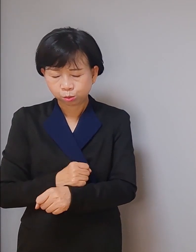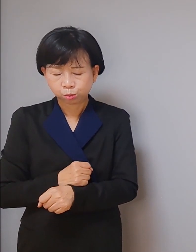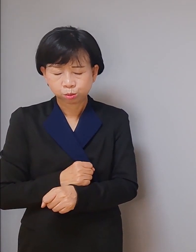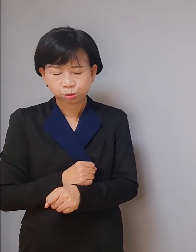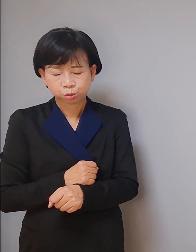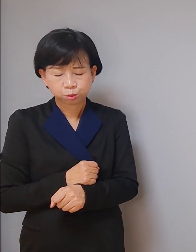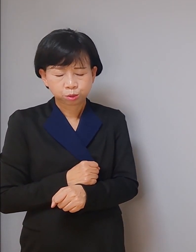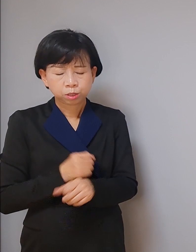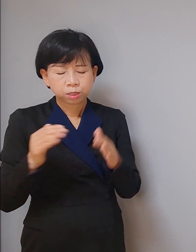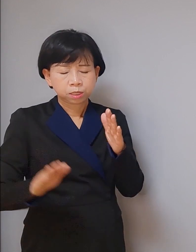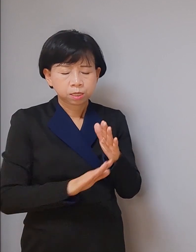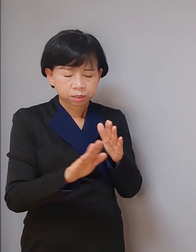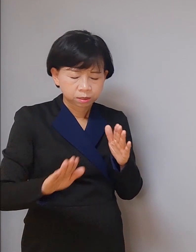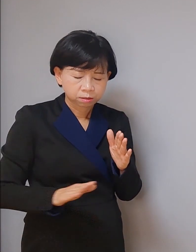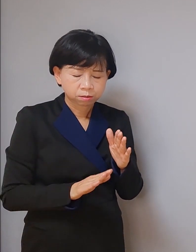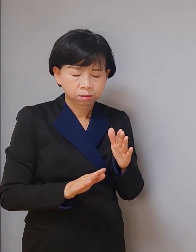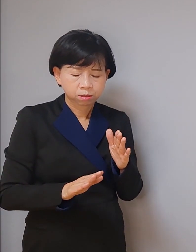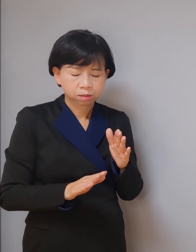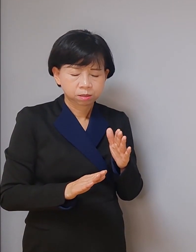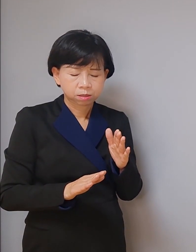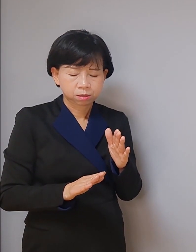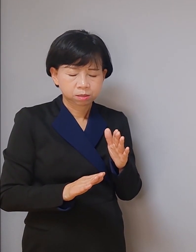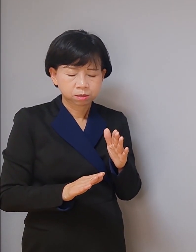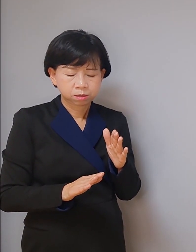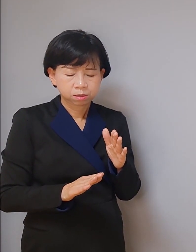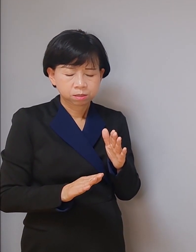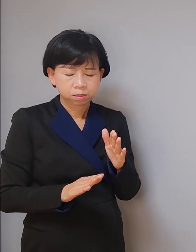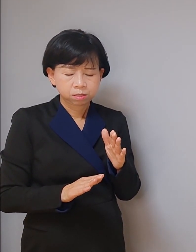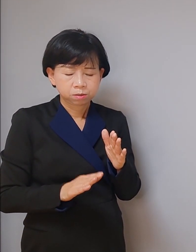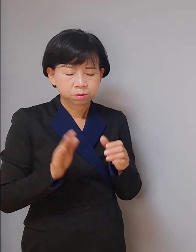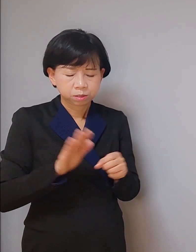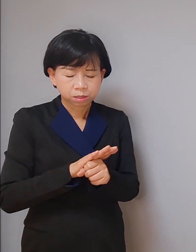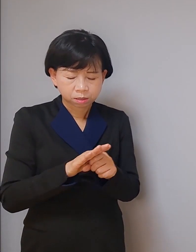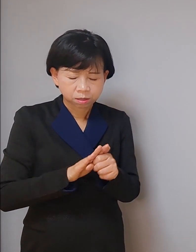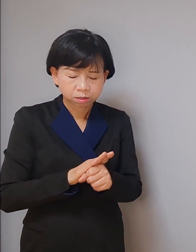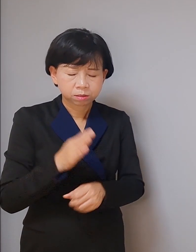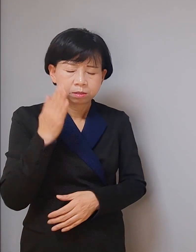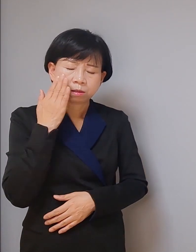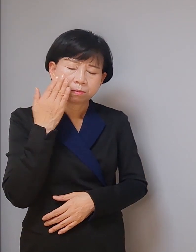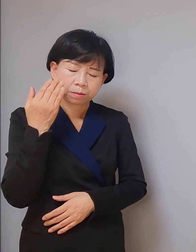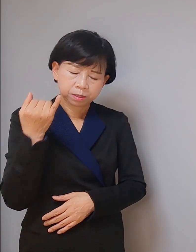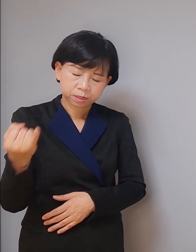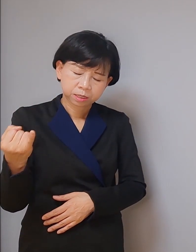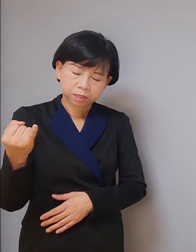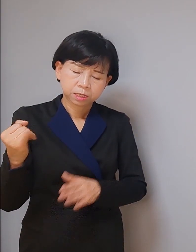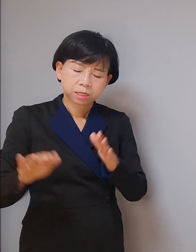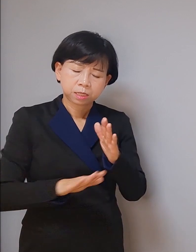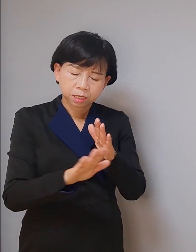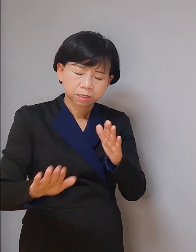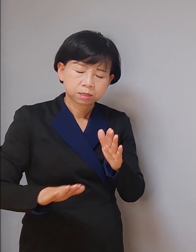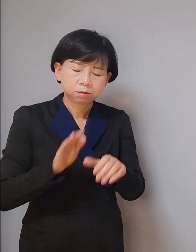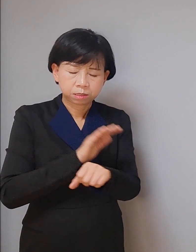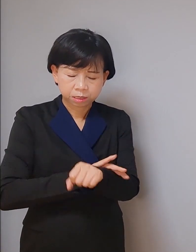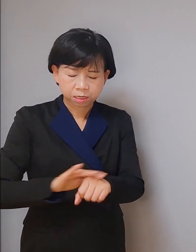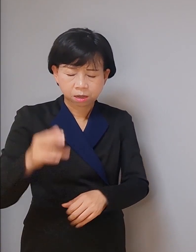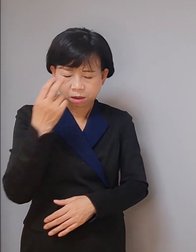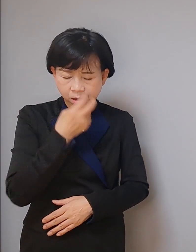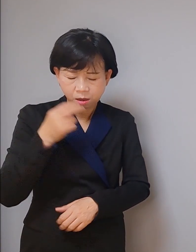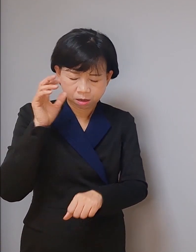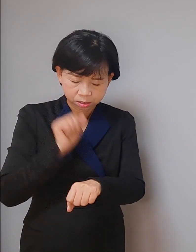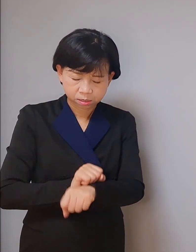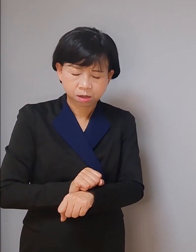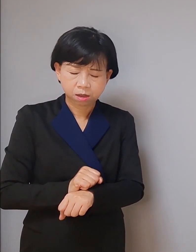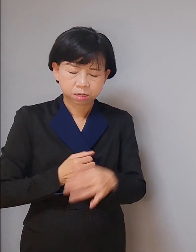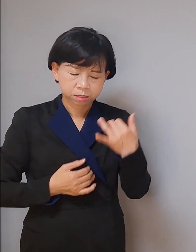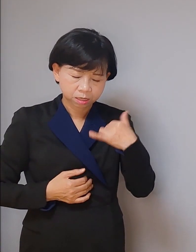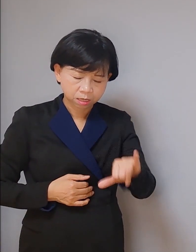하시며 가정에 있는 또 우리 가사를 돌보는 사랑하는 우리의 어머니들은 가정을 잘 돌보고 자녀들을